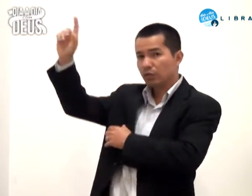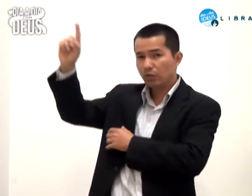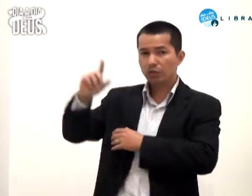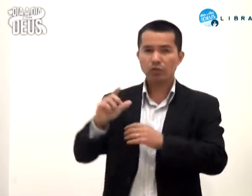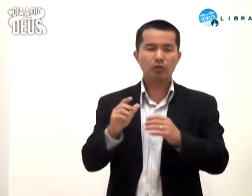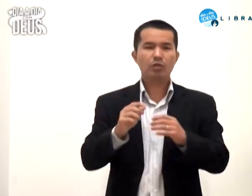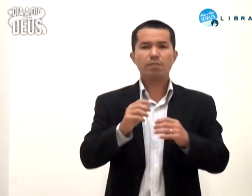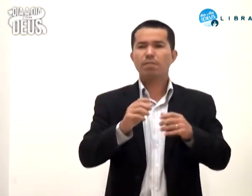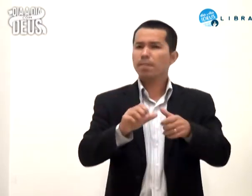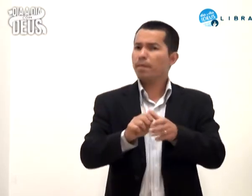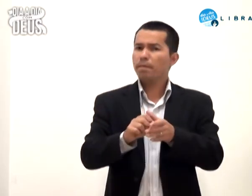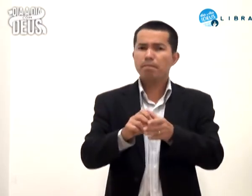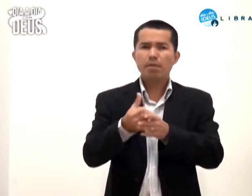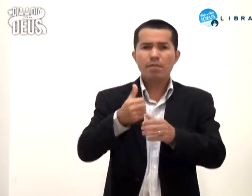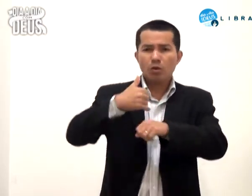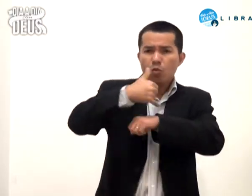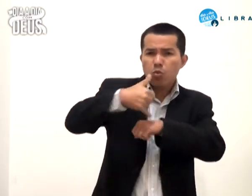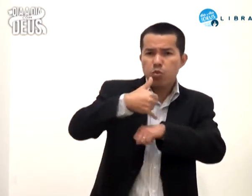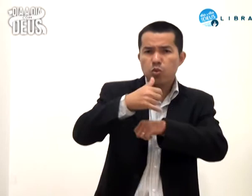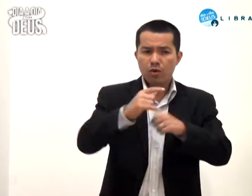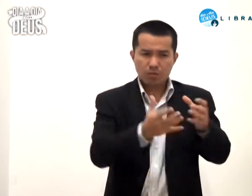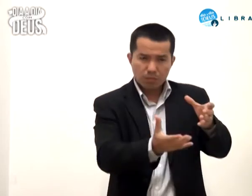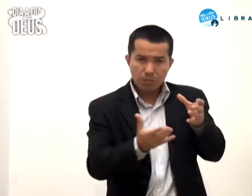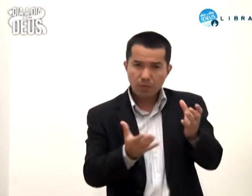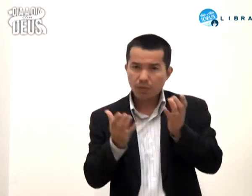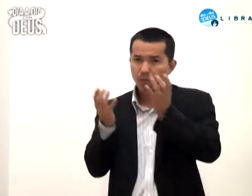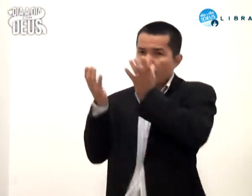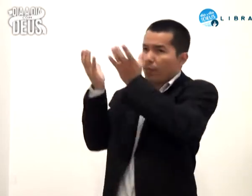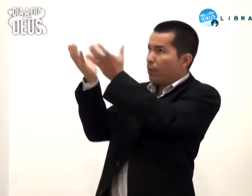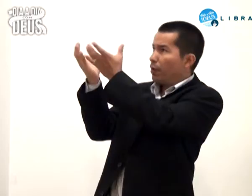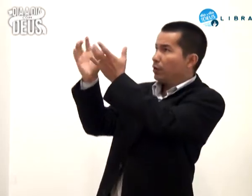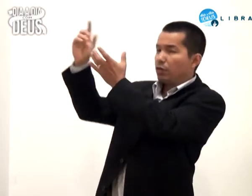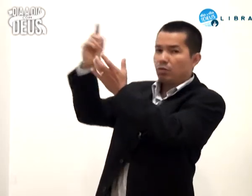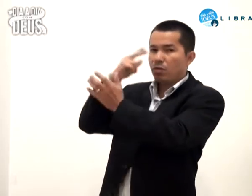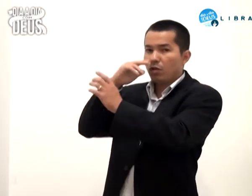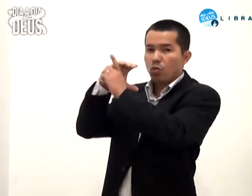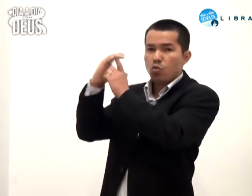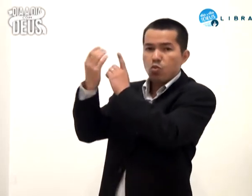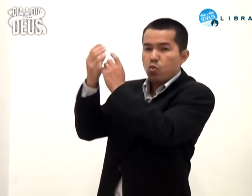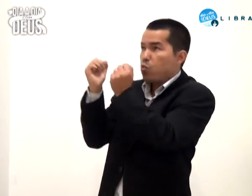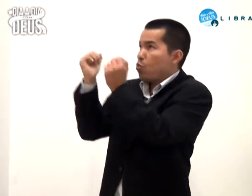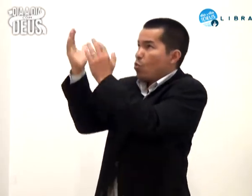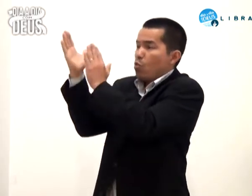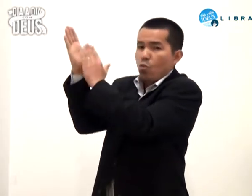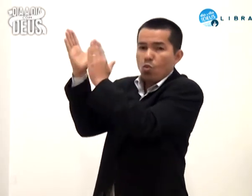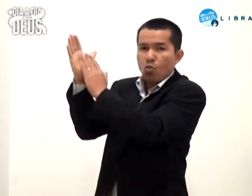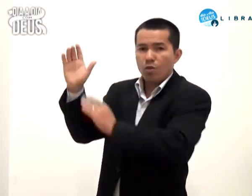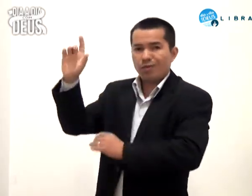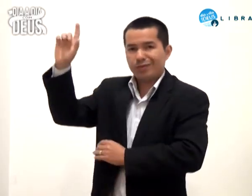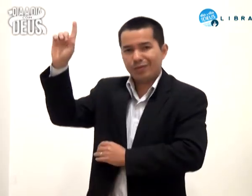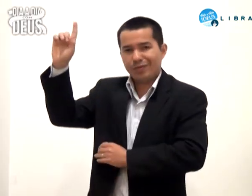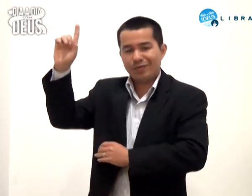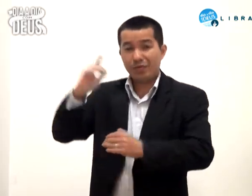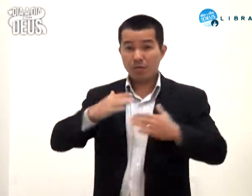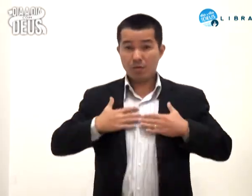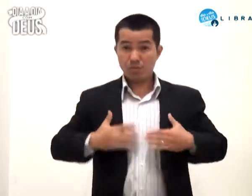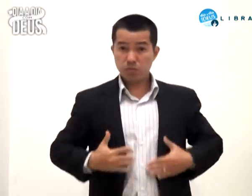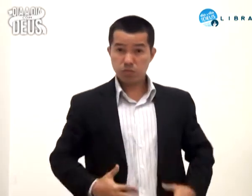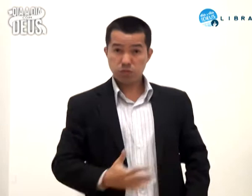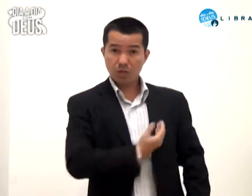era dado para Deus, porque primeiro Deus, sempre. Isso faz parte de todas as áreas da nossa